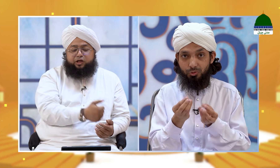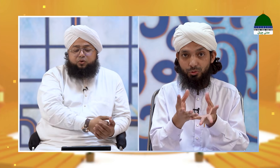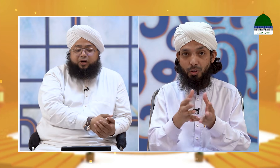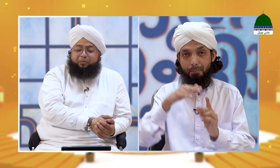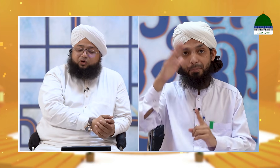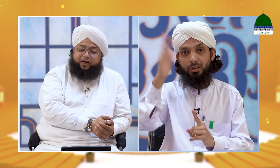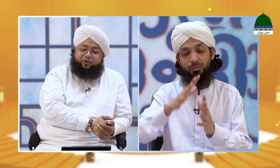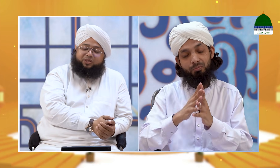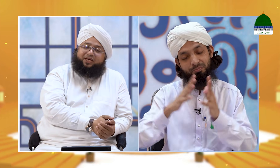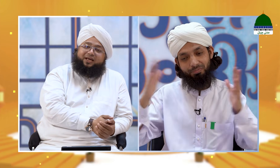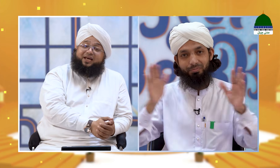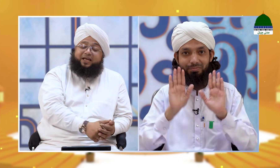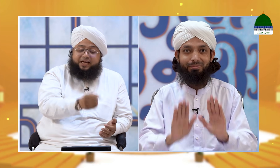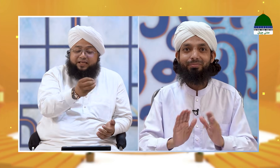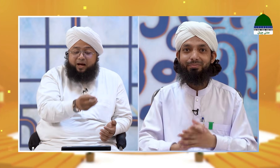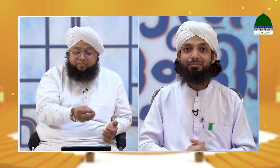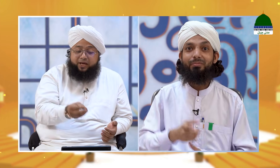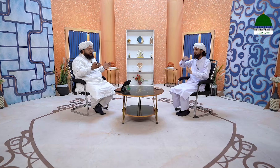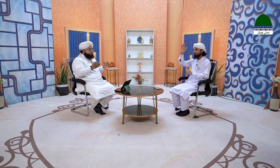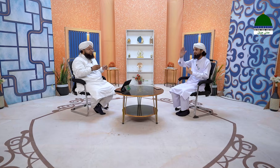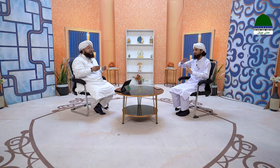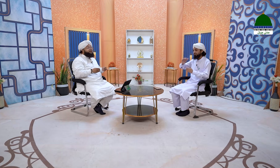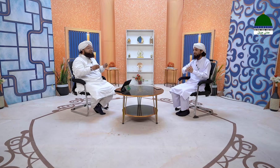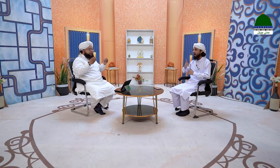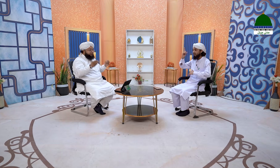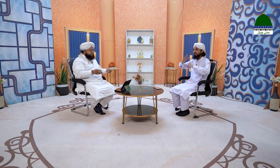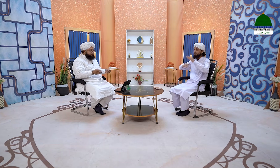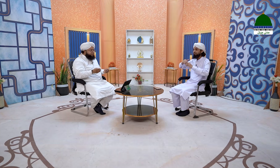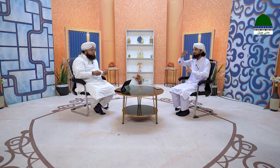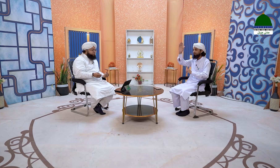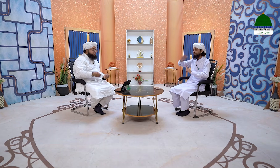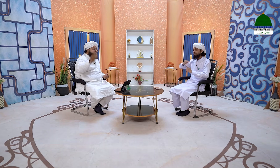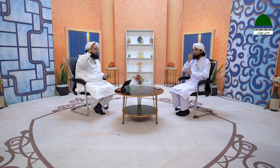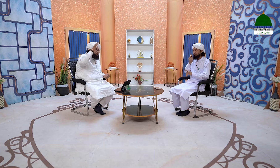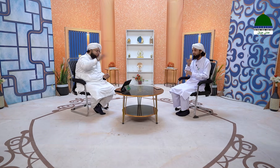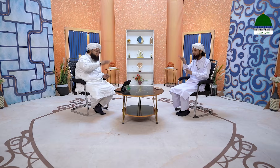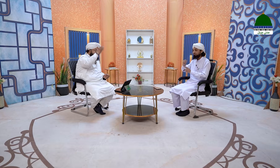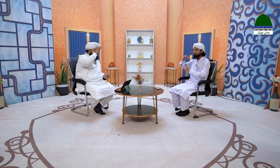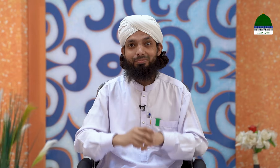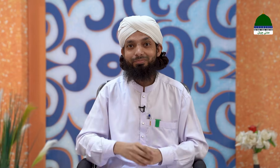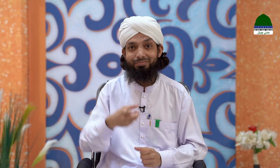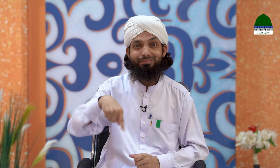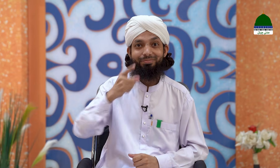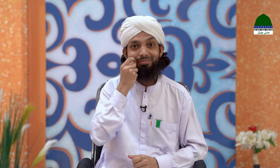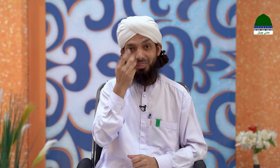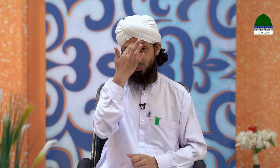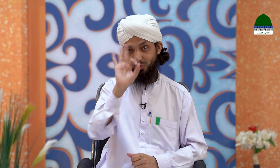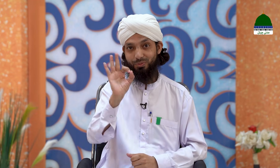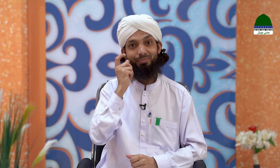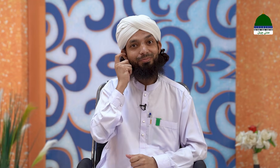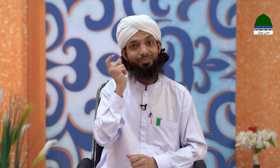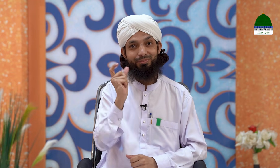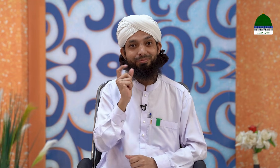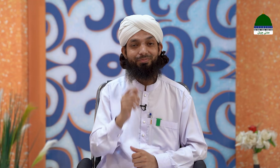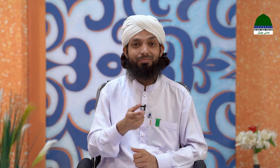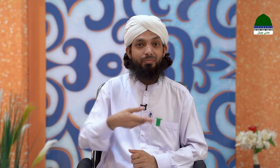قدر برکتوں اور رحمتوں والے ہوتے ہیں۔ ان ایام میں رب کریم کی رحمت بندوں پر جھوم جھوم کر برس رہی ہوتی ہے۔